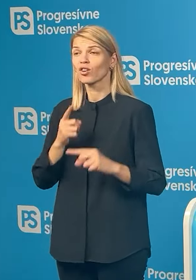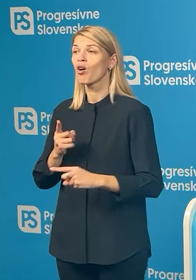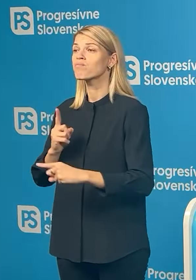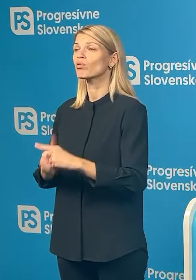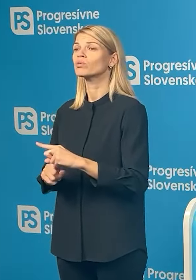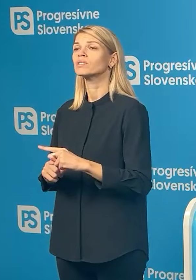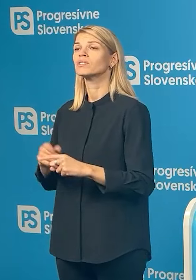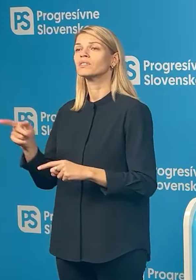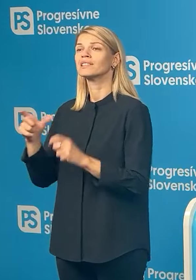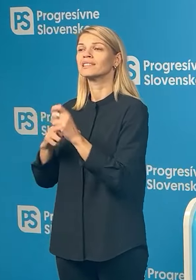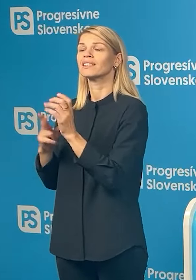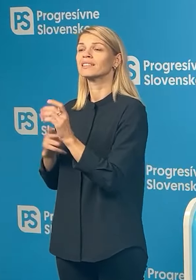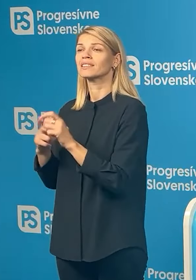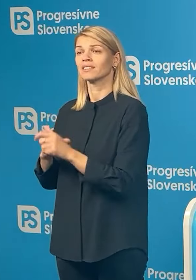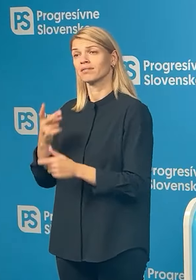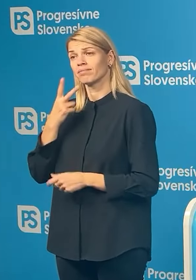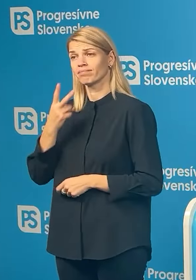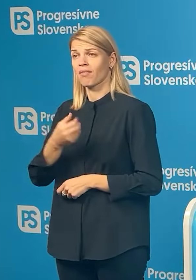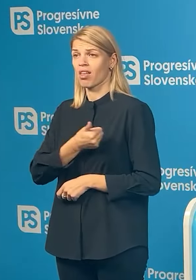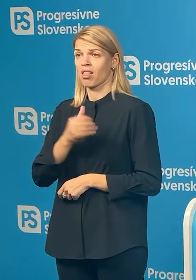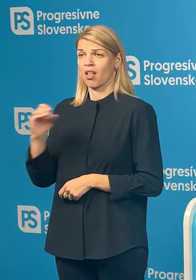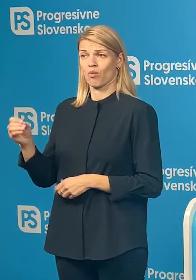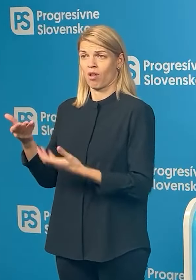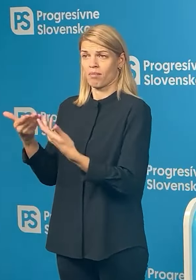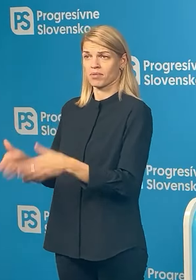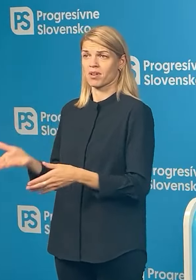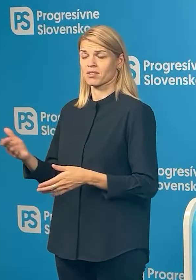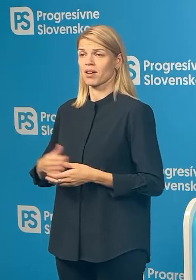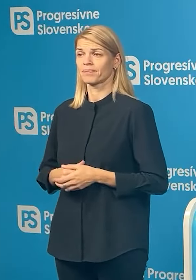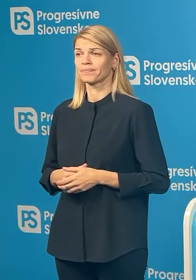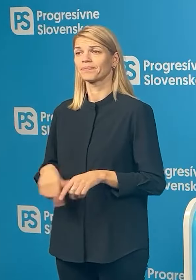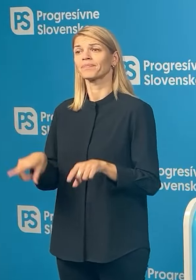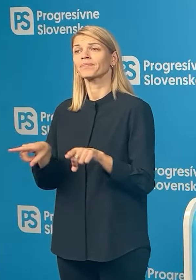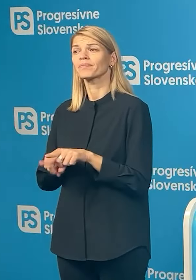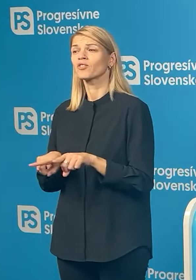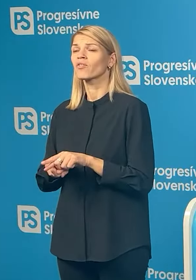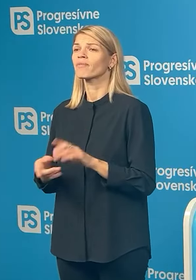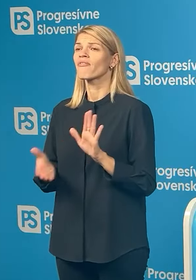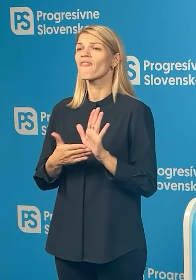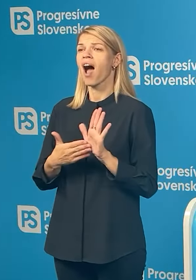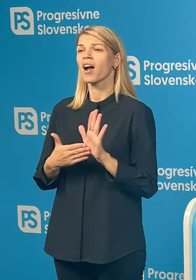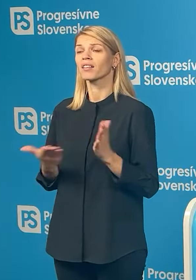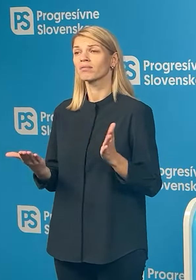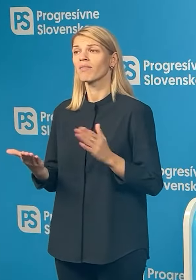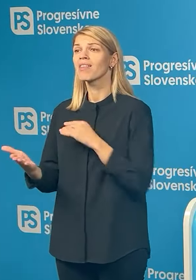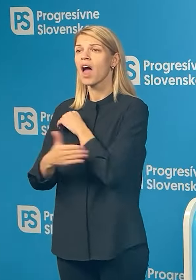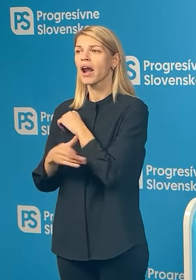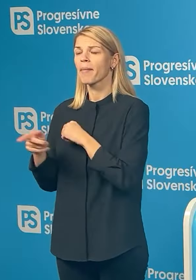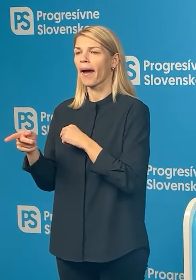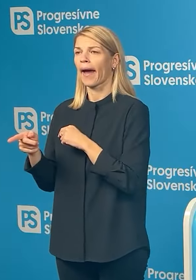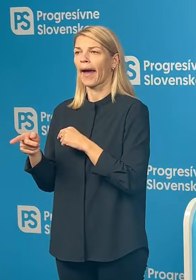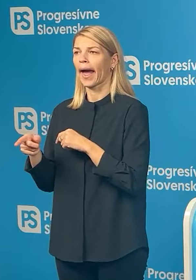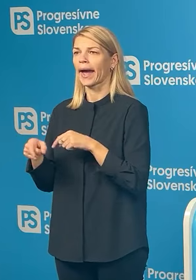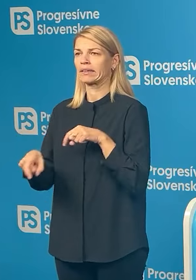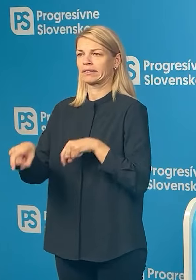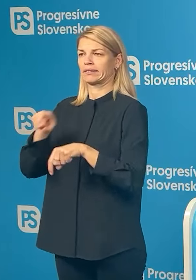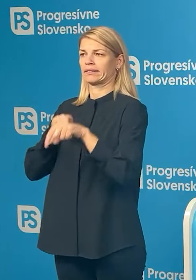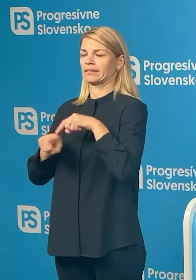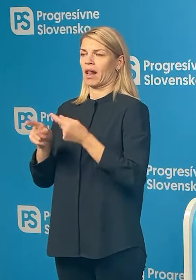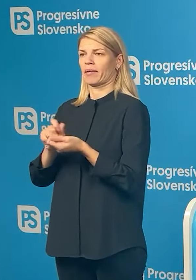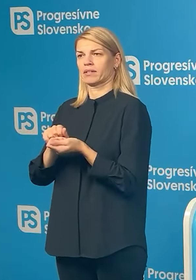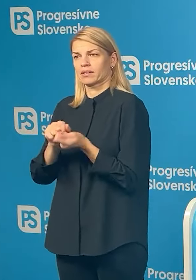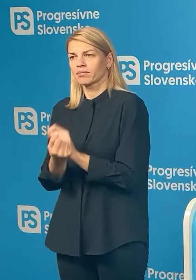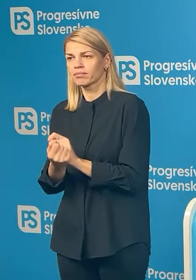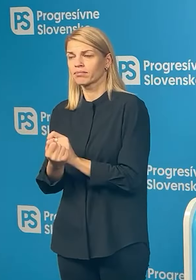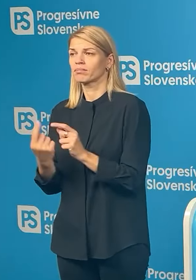1-0, tak to bolo aj v tomto prípade. A pod ťarchou faktov bol Taraba nútený otočiť a bol